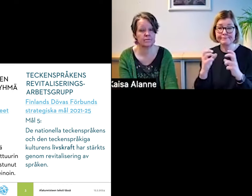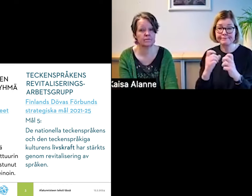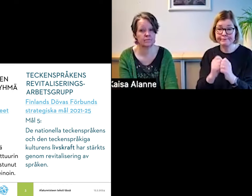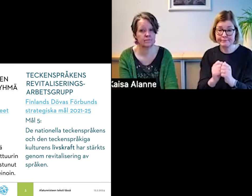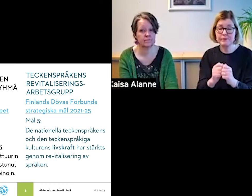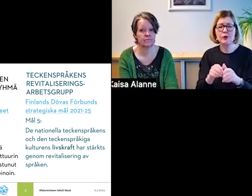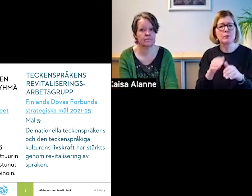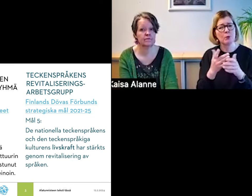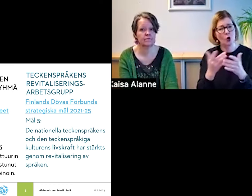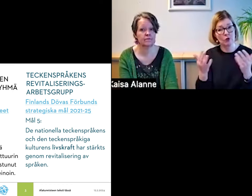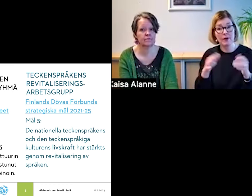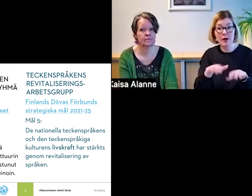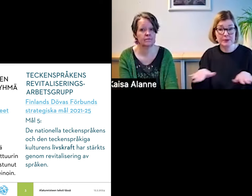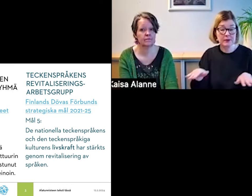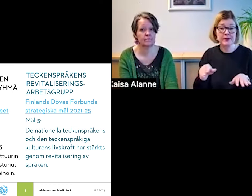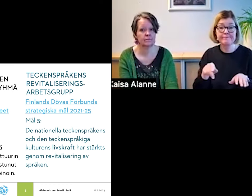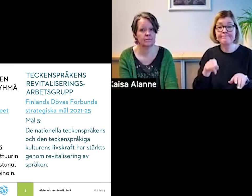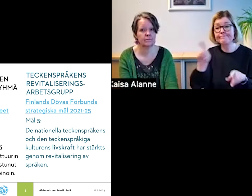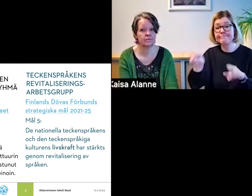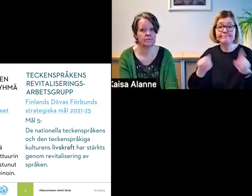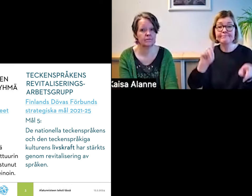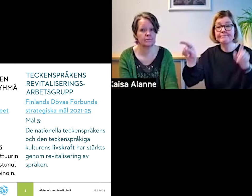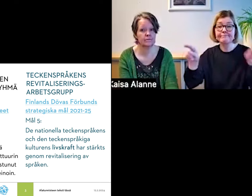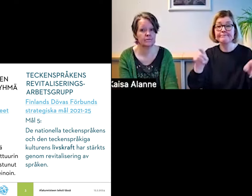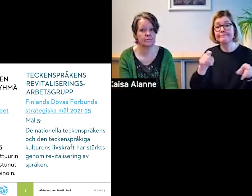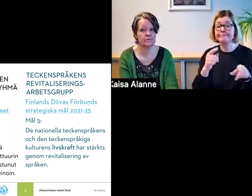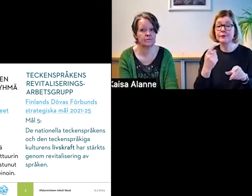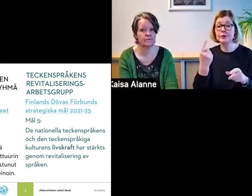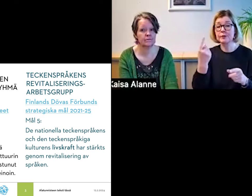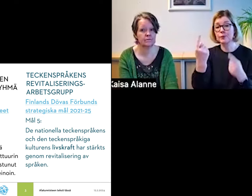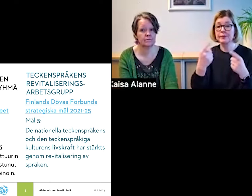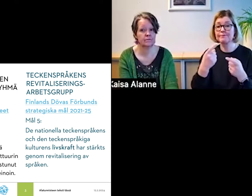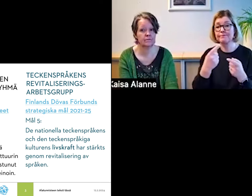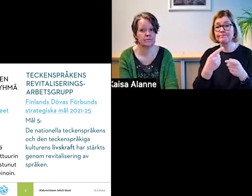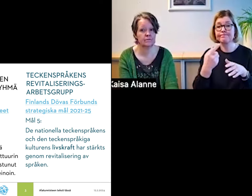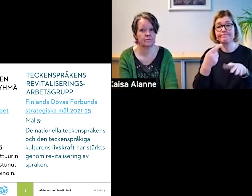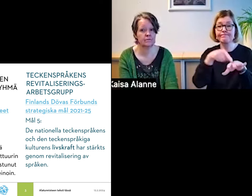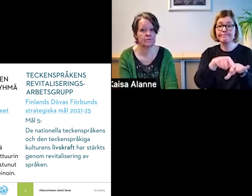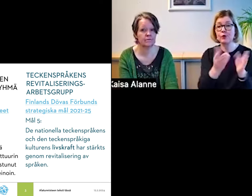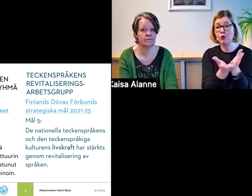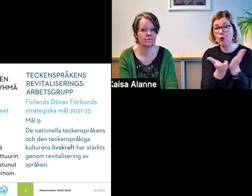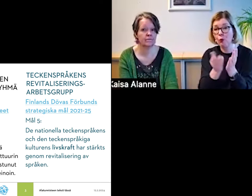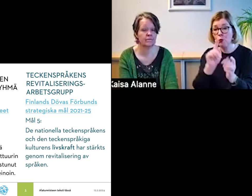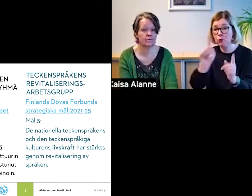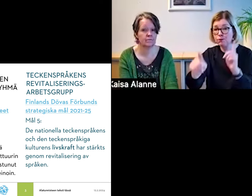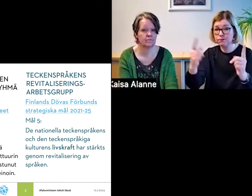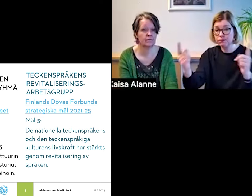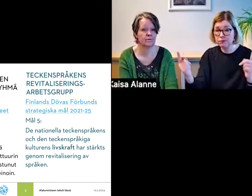Aikoinaan Kureen kouluja oli runsaasti, mutta niiden määrä on vähentynyt ja lapset käyvät sitten yksin